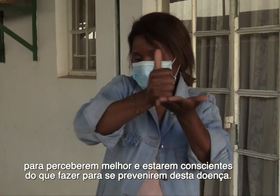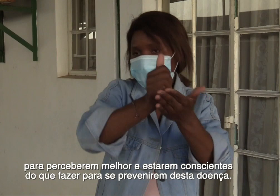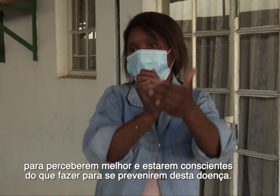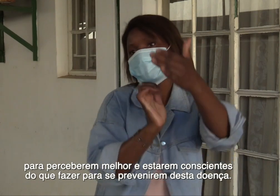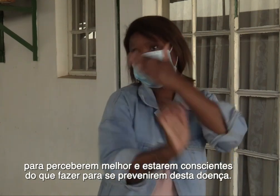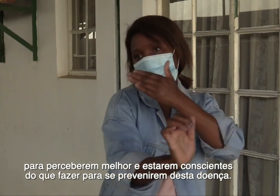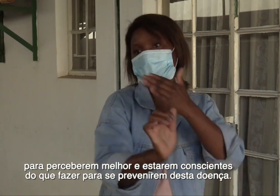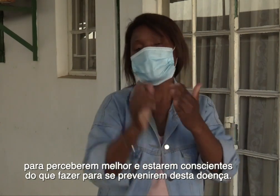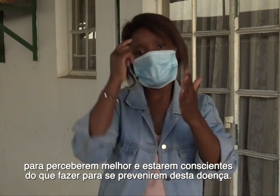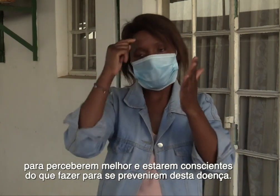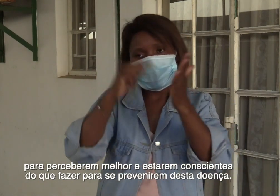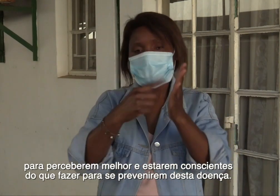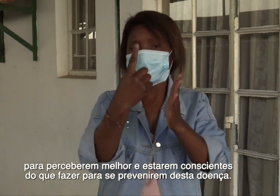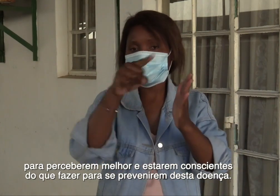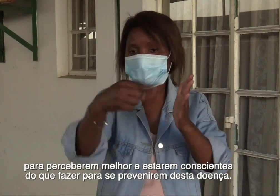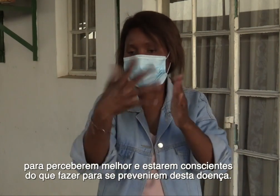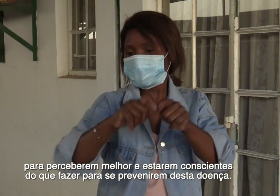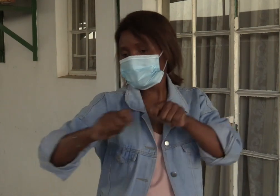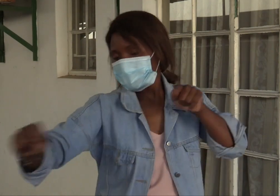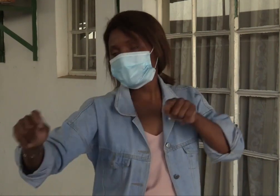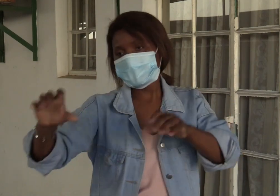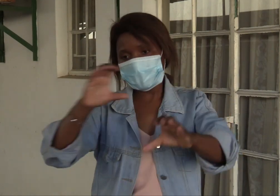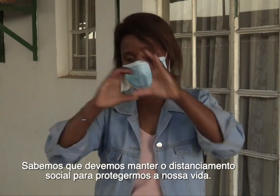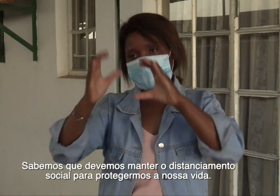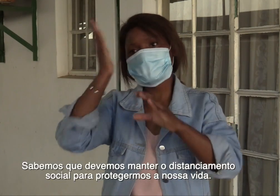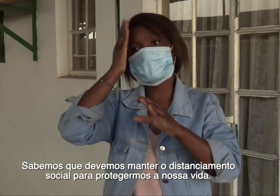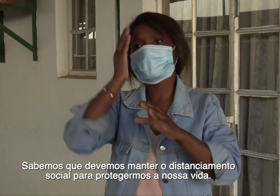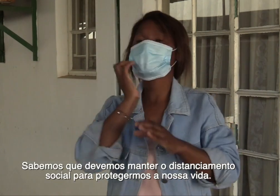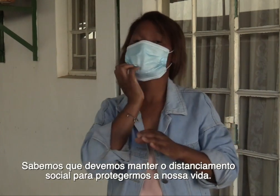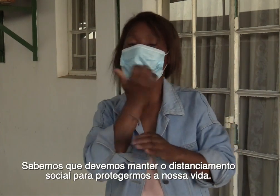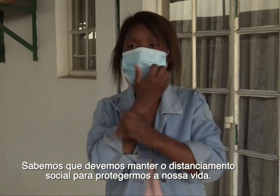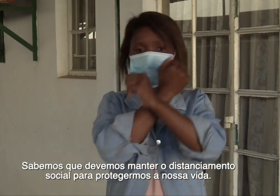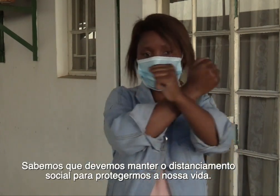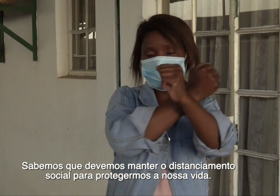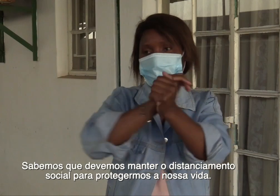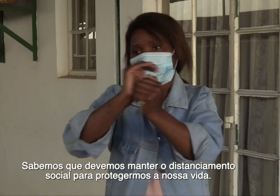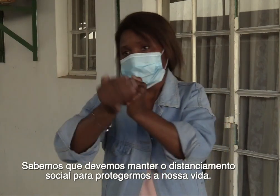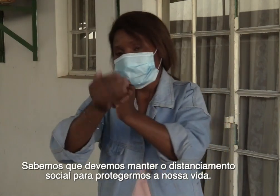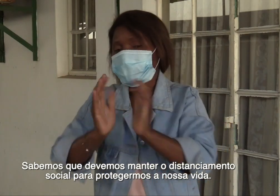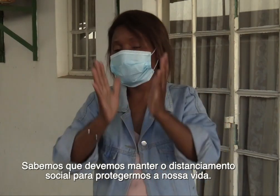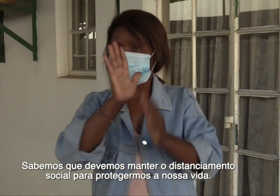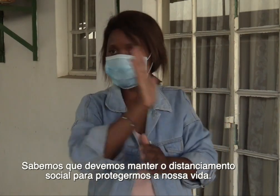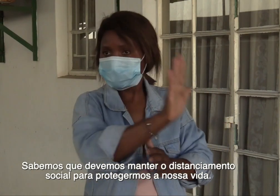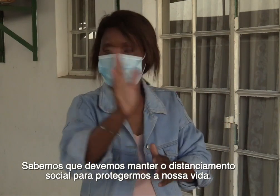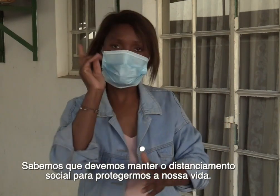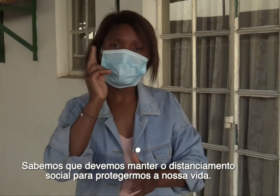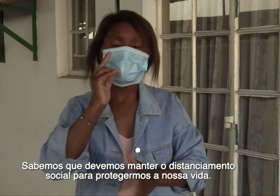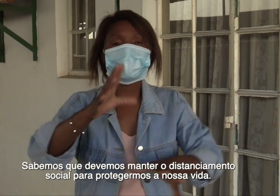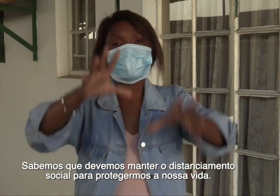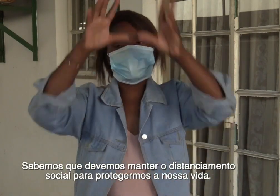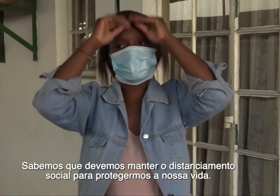pode fazer para prevenir desta doença. Sabemos que devemos manter o distanciamento social,